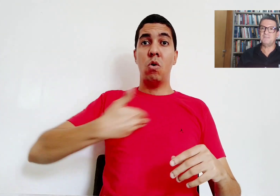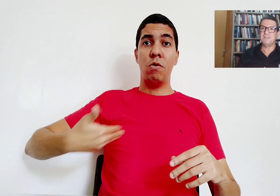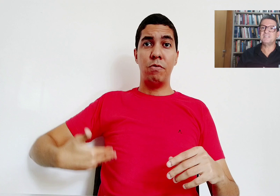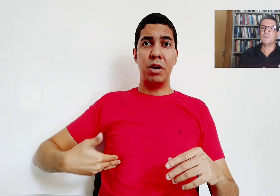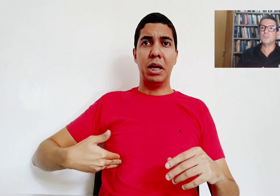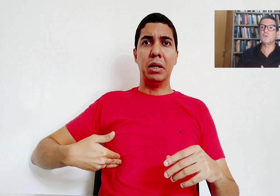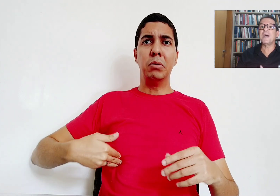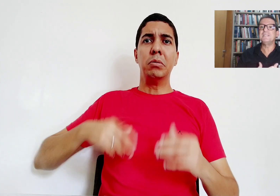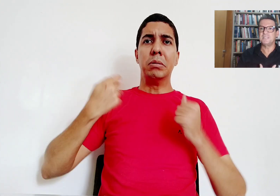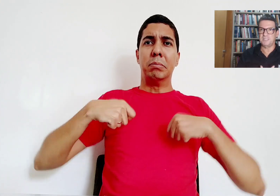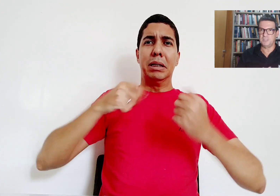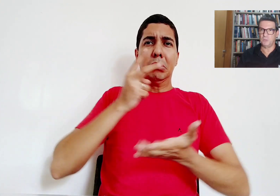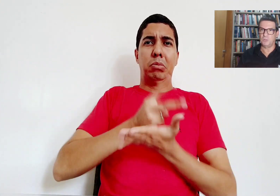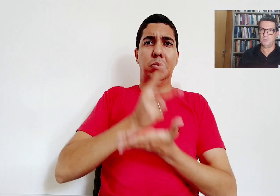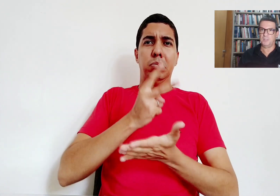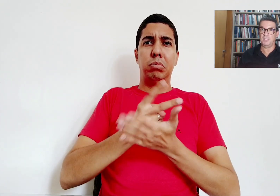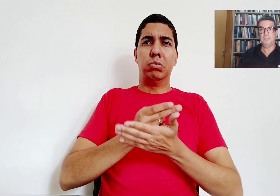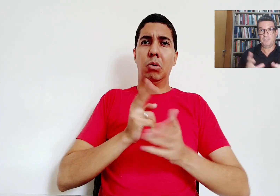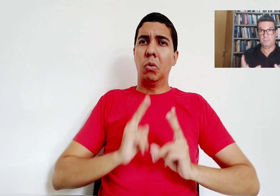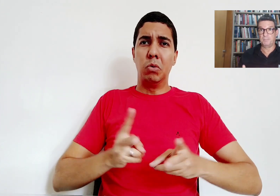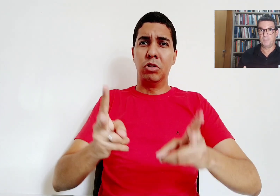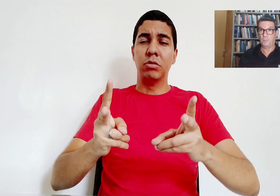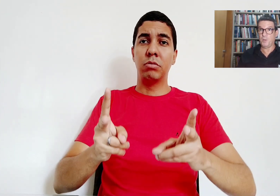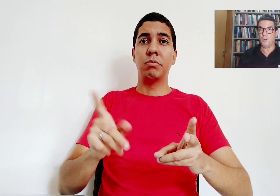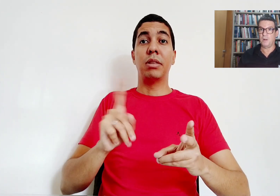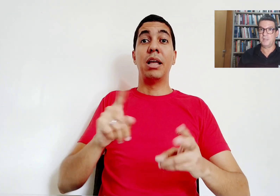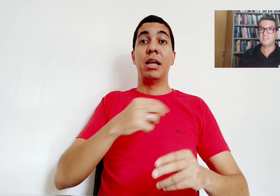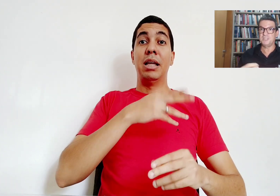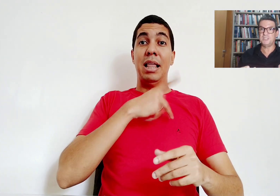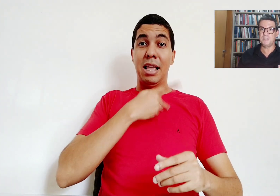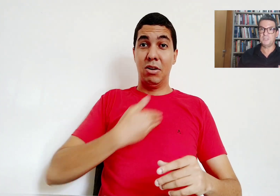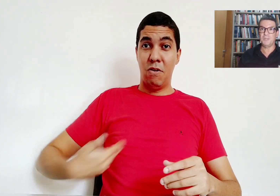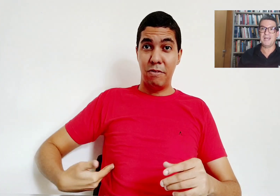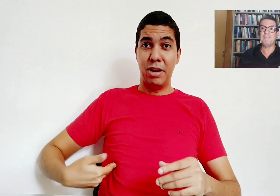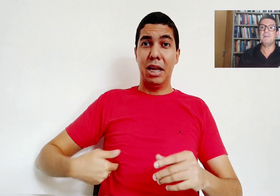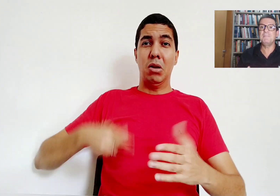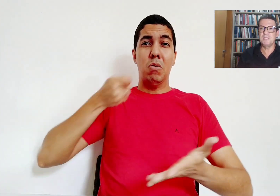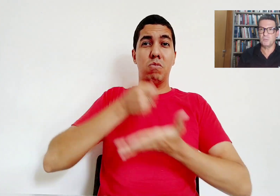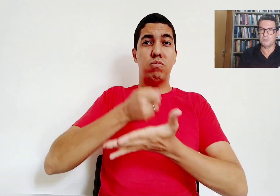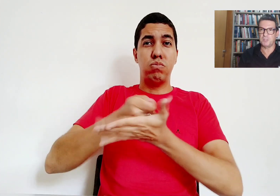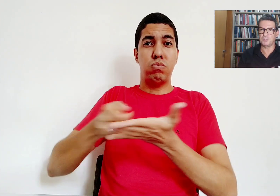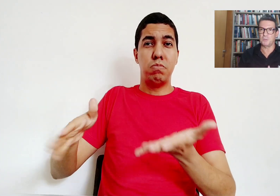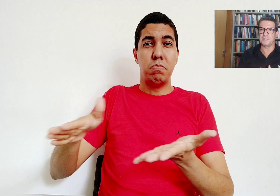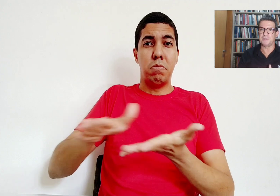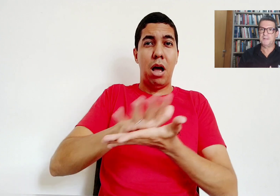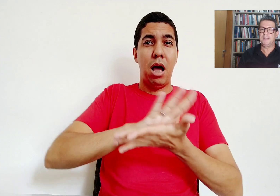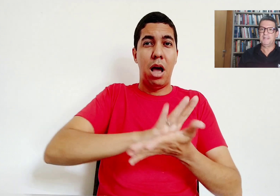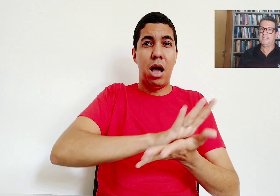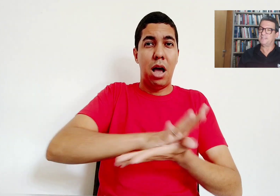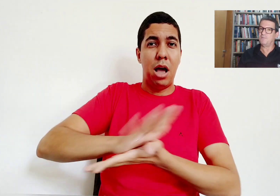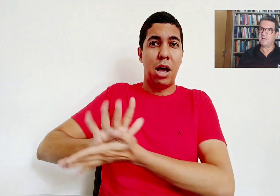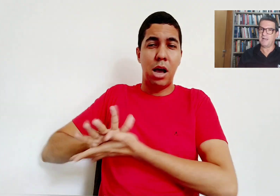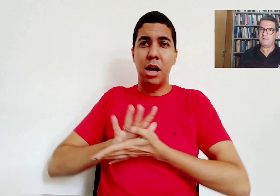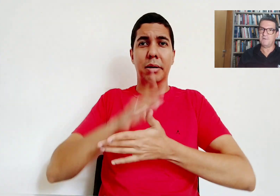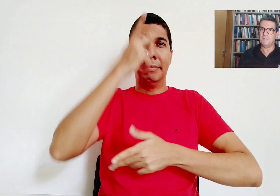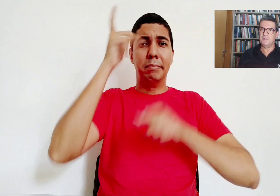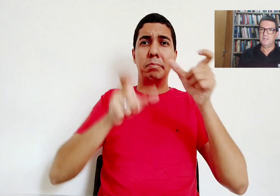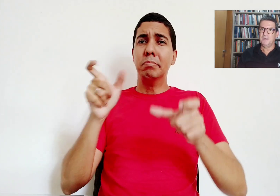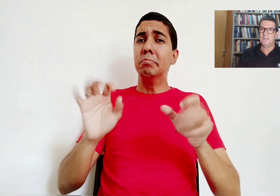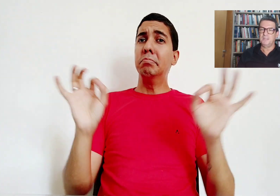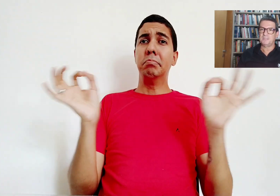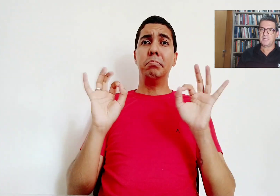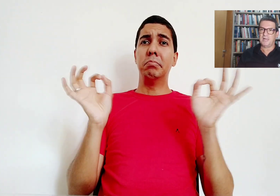Estado devesse continuar existindo e, o pior, existindo e reprimindo as pessoas. Eles não